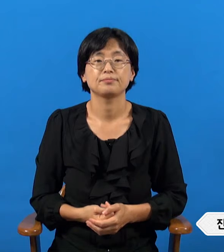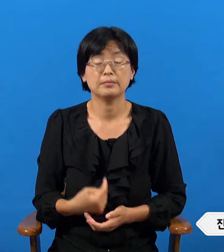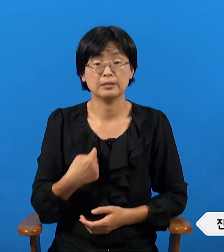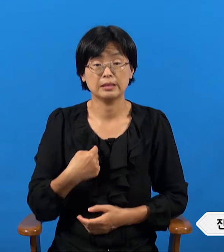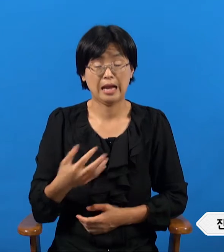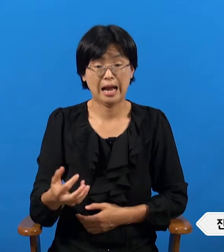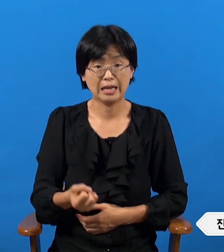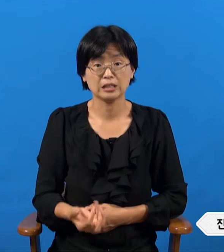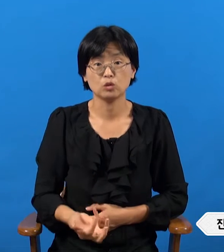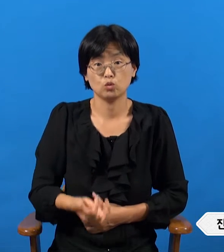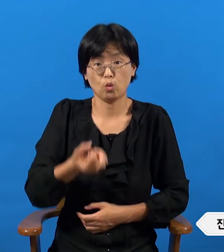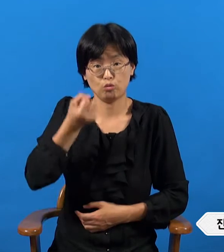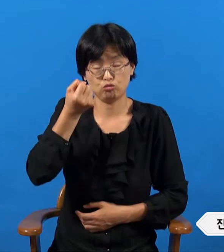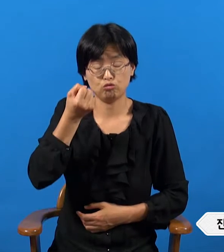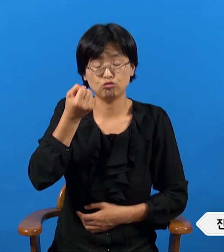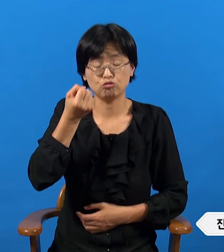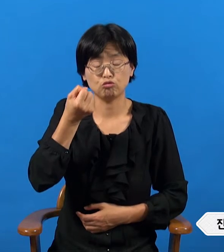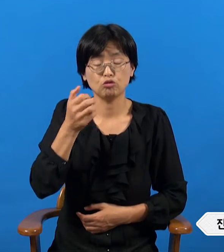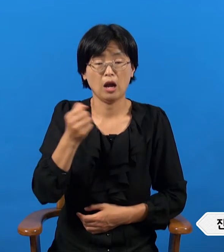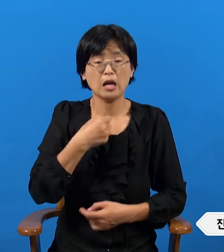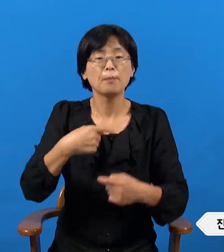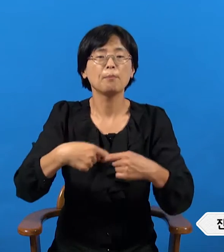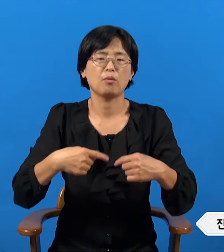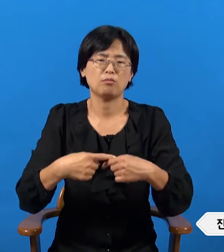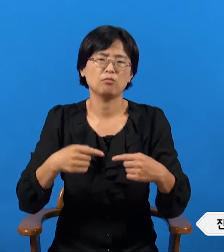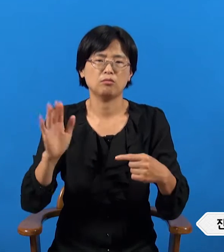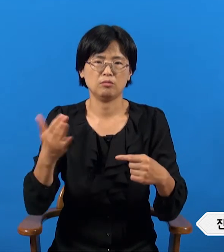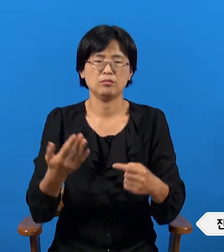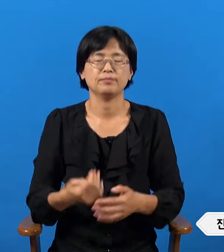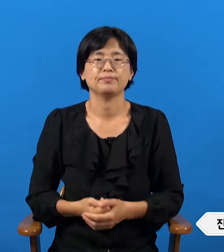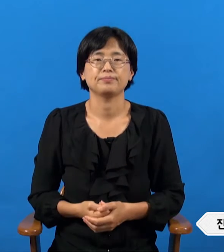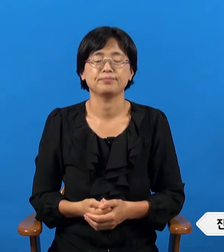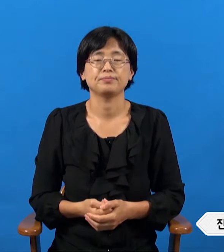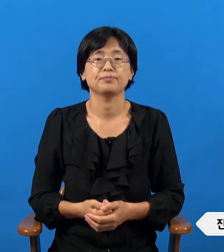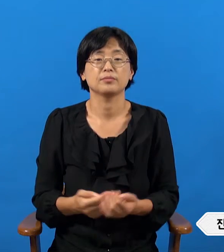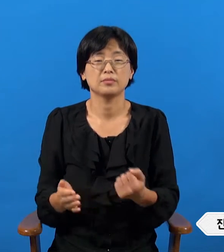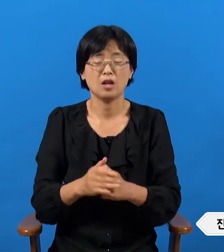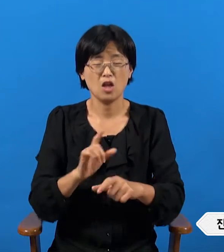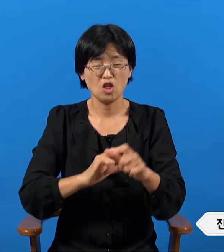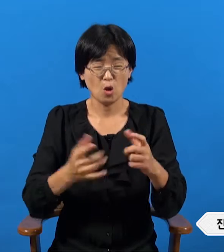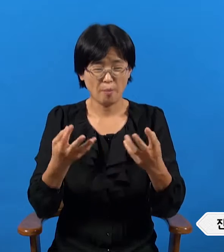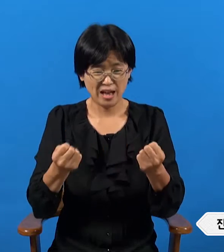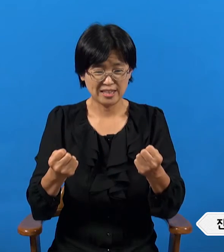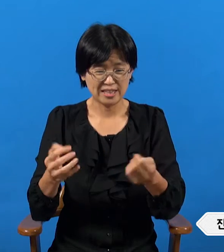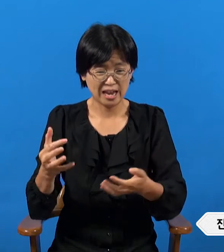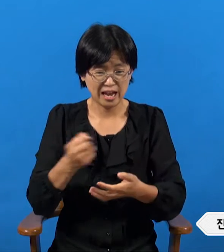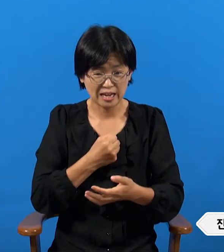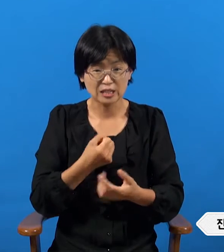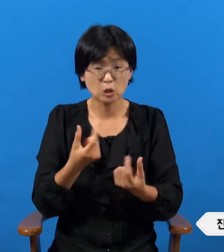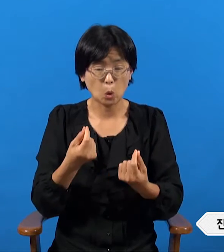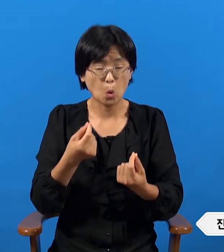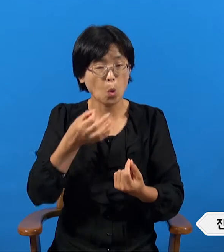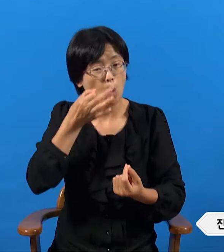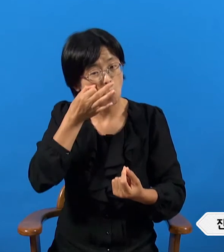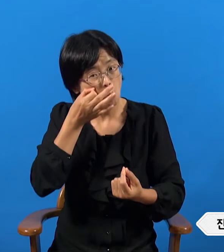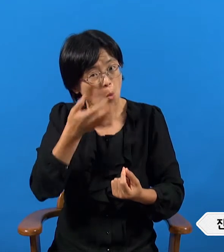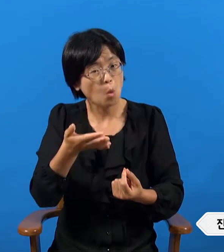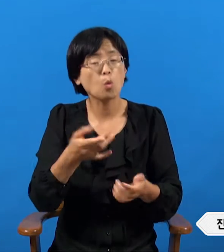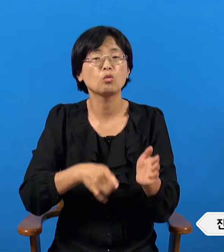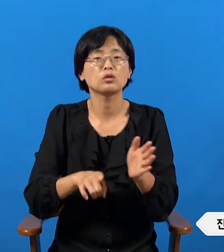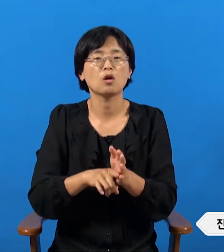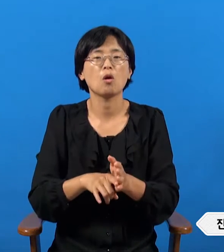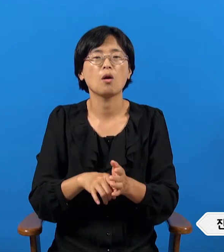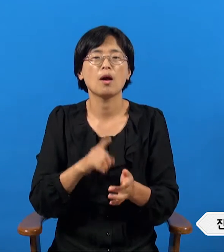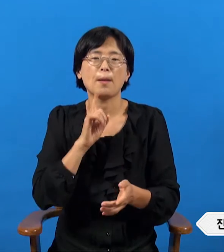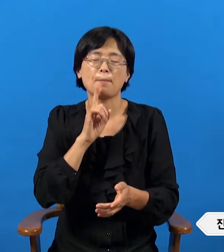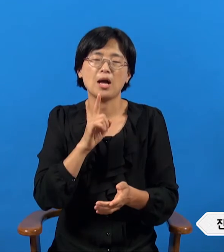가치는 내가 가진 소유로 판단되는 것 같습니다. 그래서 더 가진 것처럼 보이려고 합니다. 더